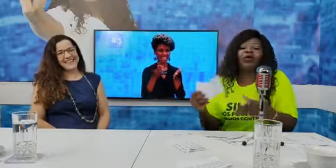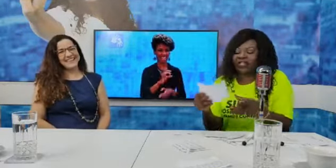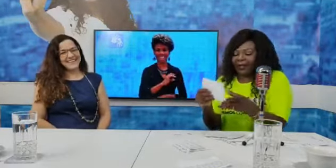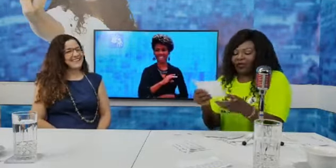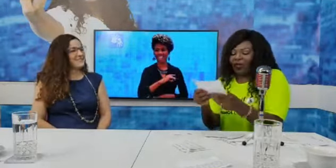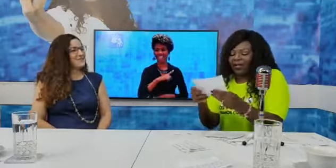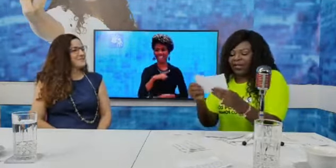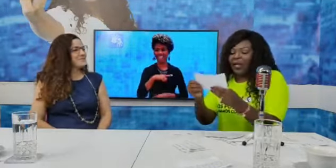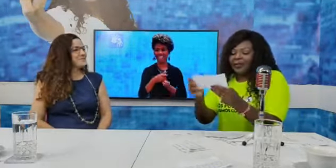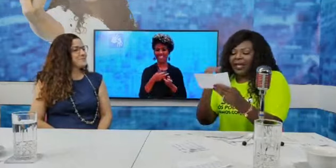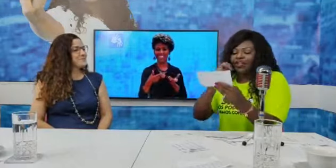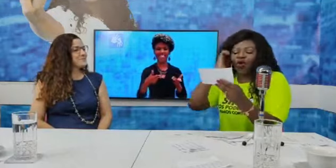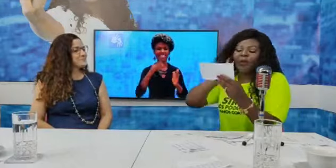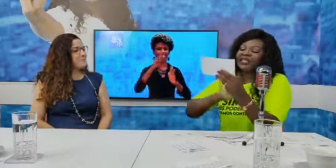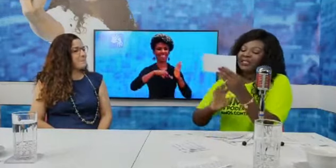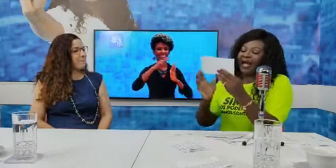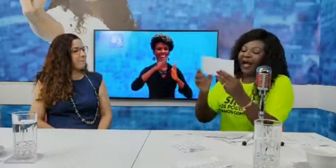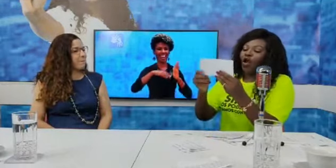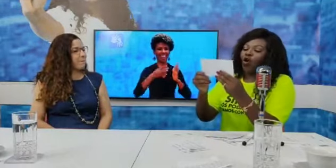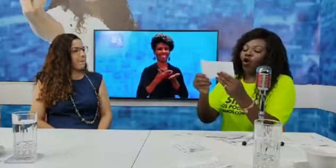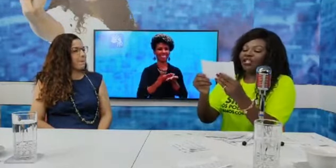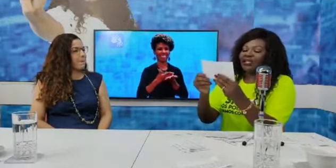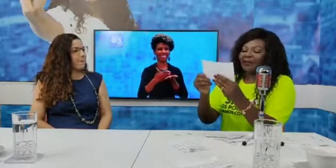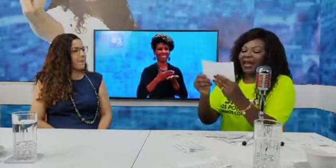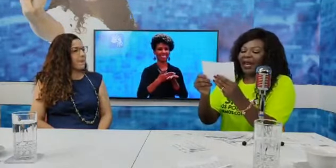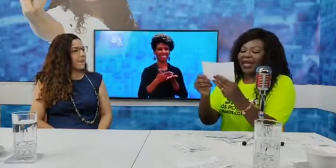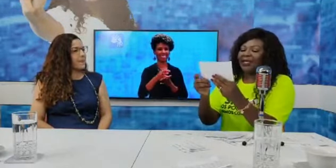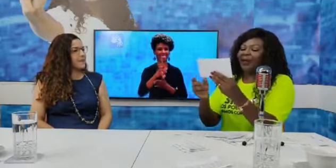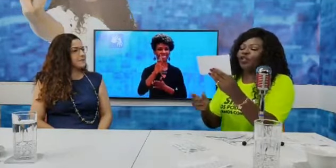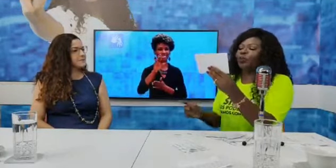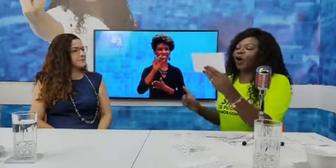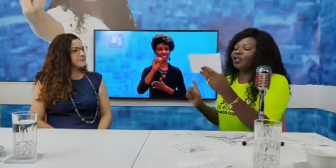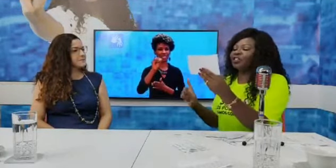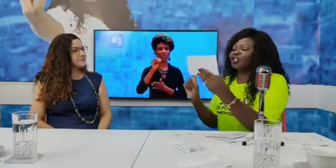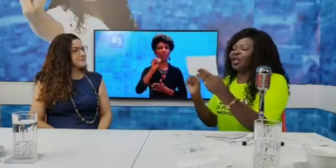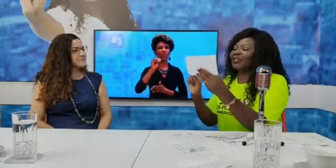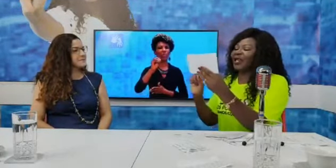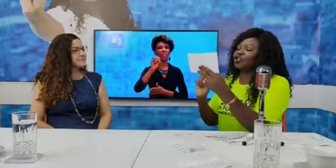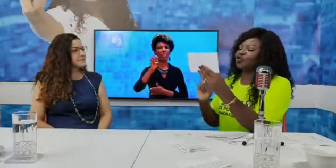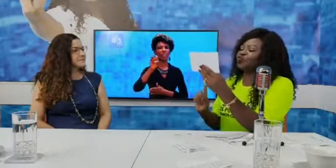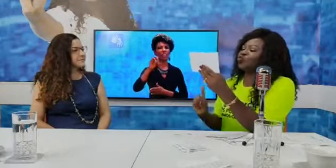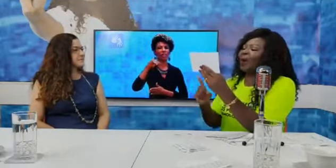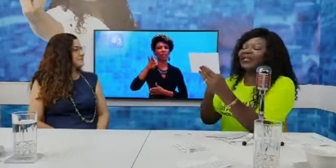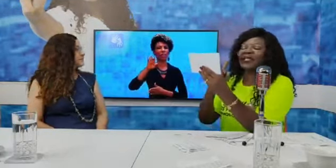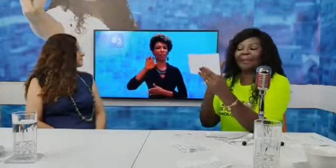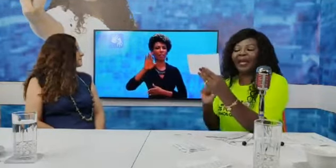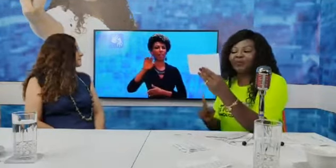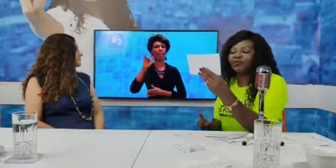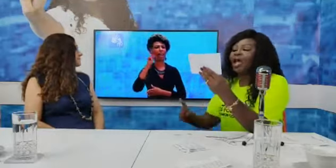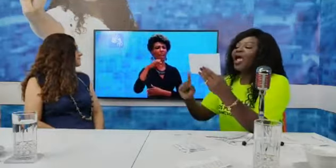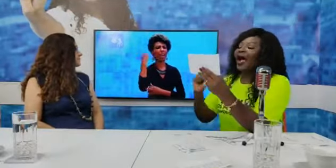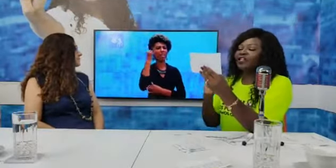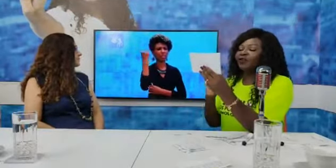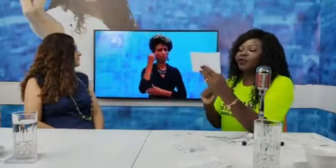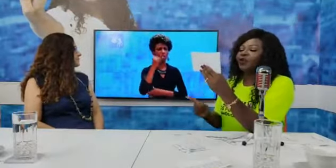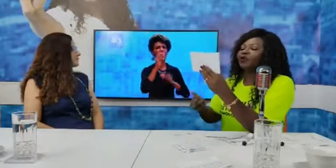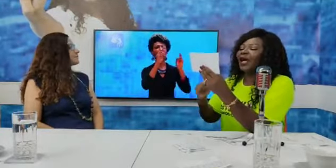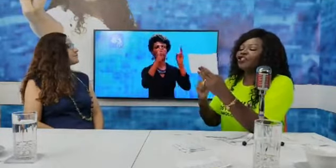muita coisa que eu não li. Deixa eu começar. Rosimeire, é muito importante esse assunto para sabermos